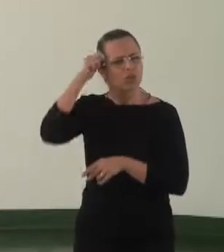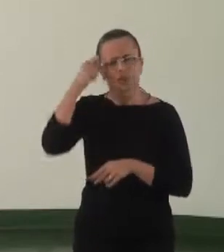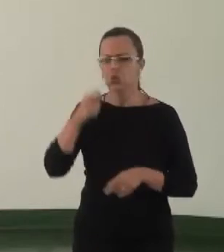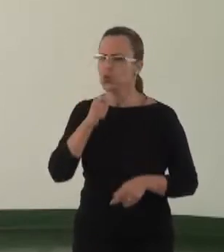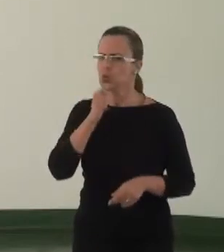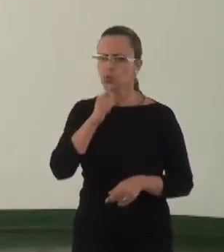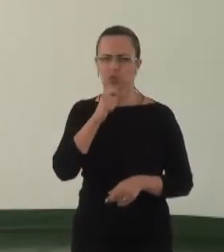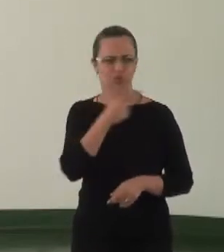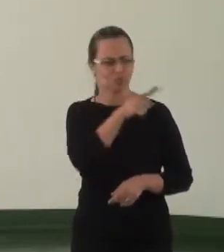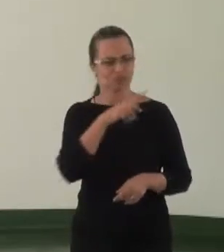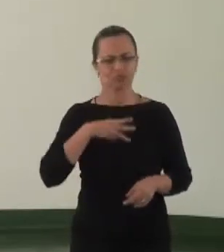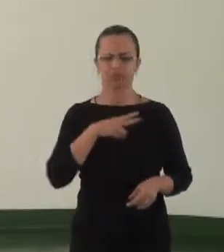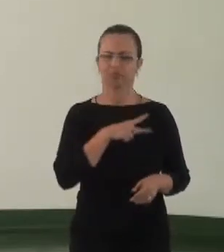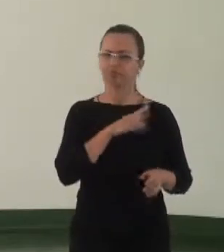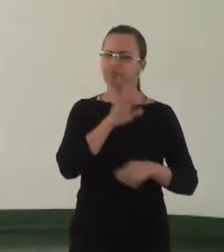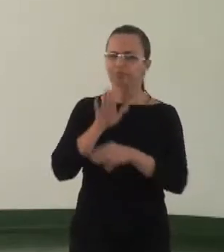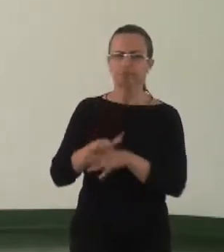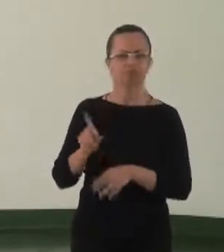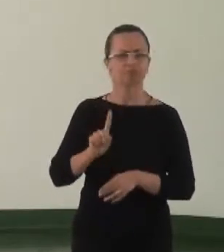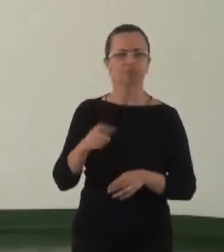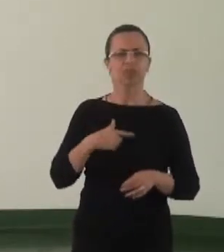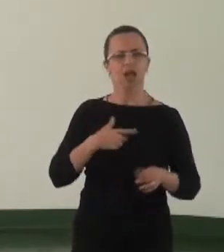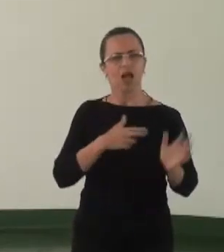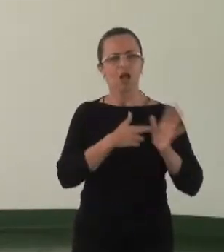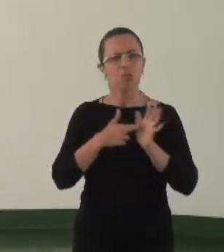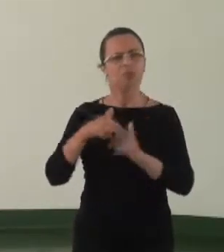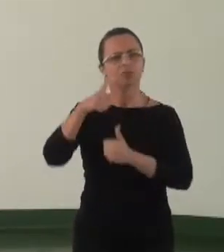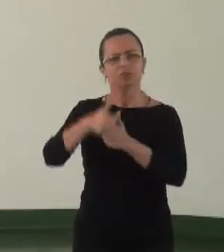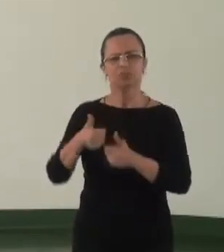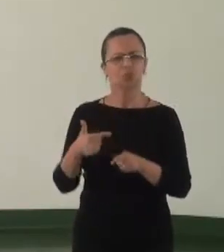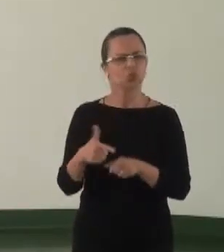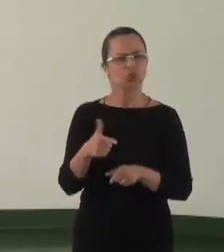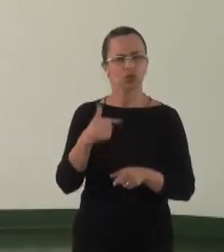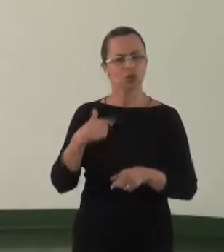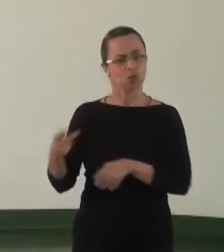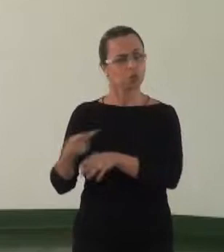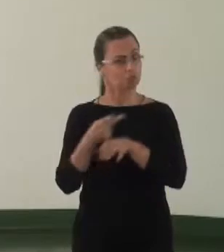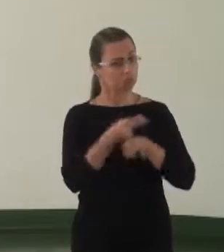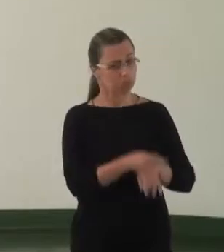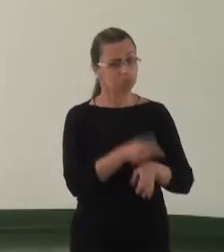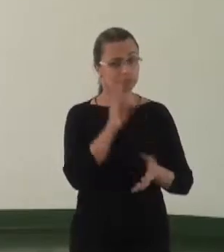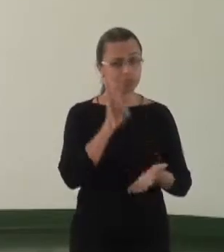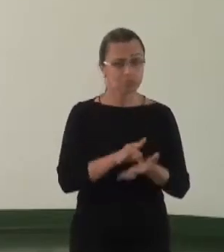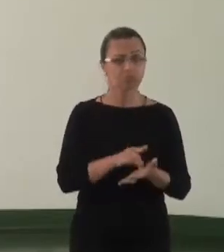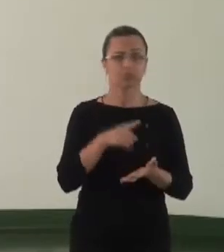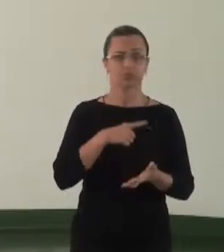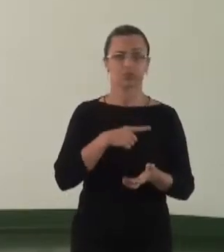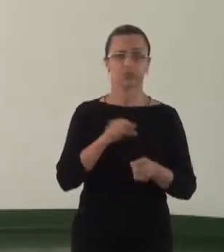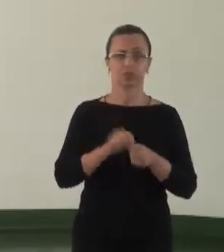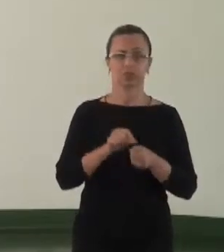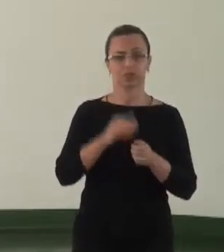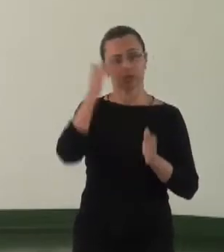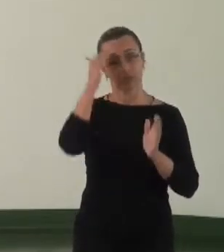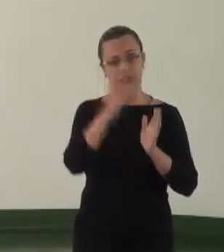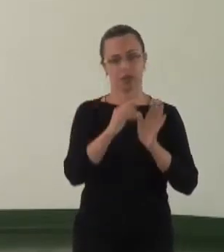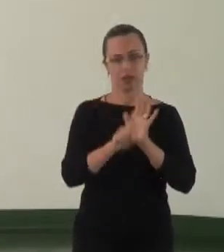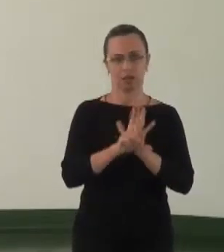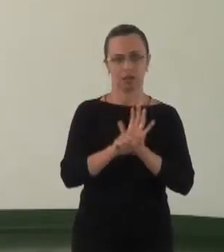muitas vezes, pelo Ministério Público, quando procura o órgão para que se possa, de fato, fazer cumprir a